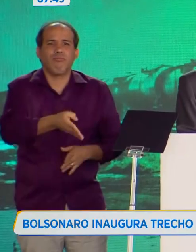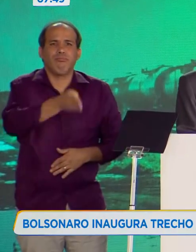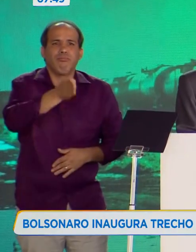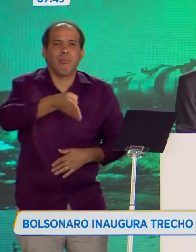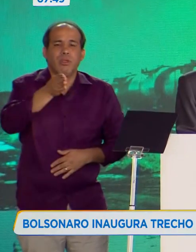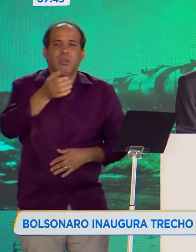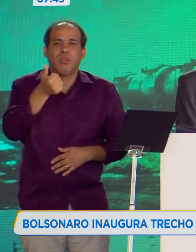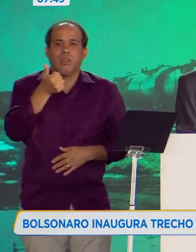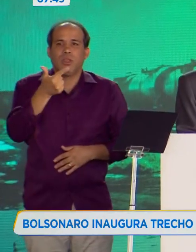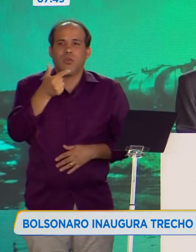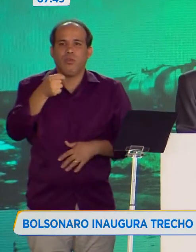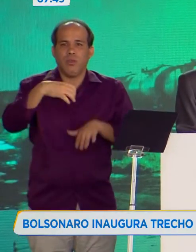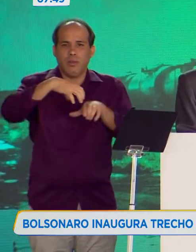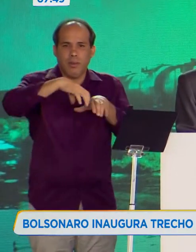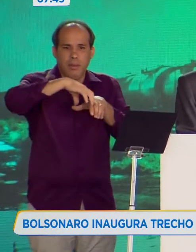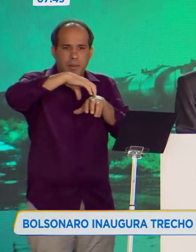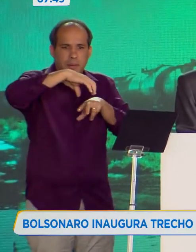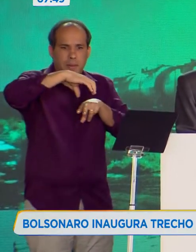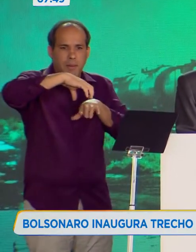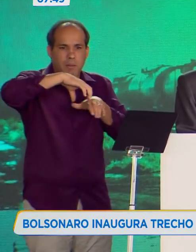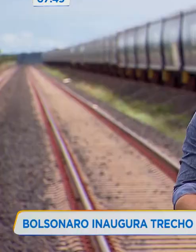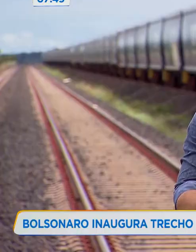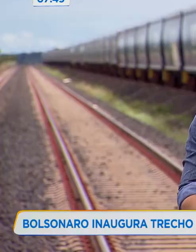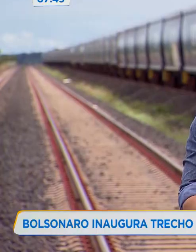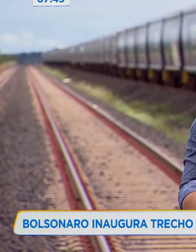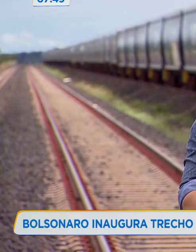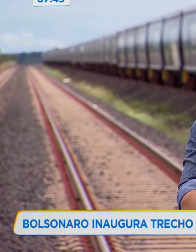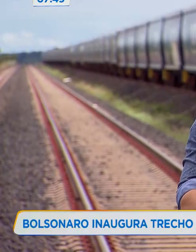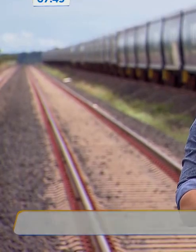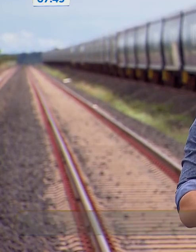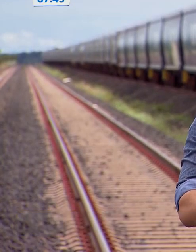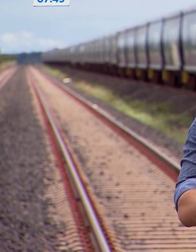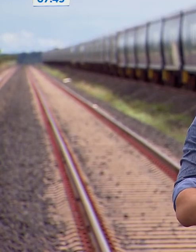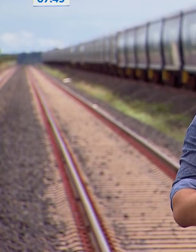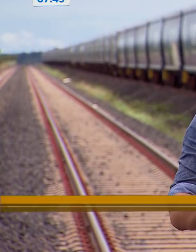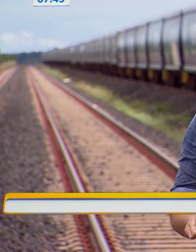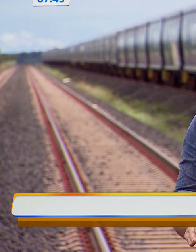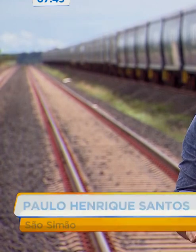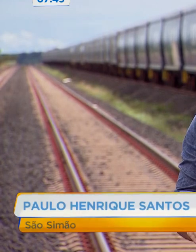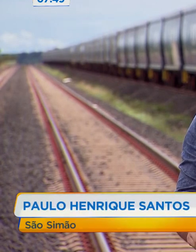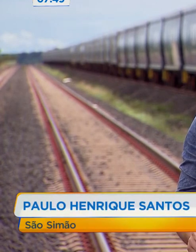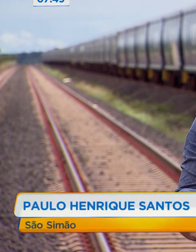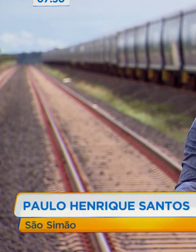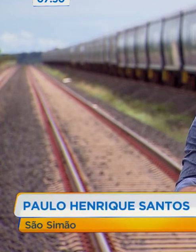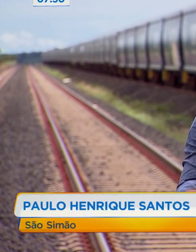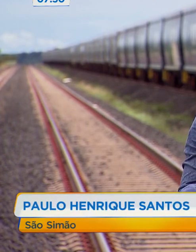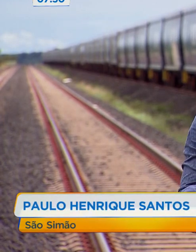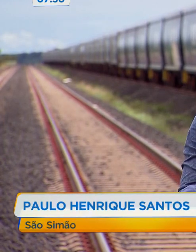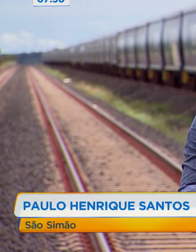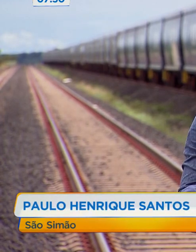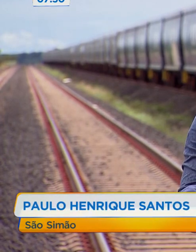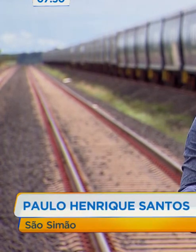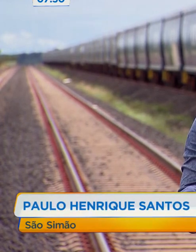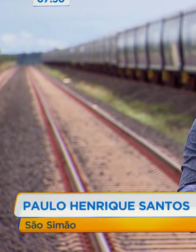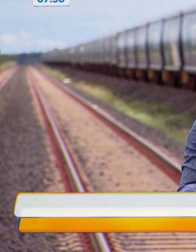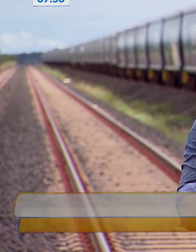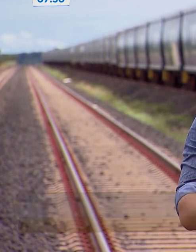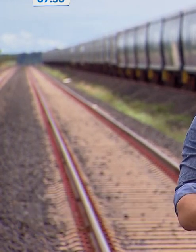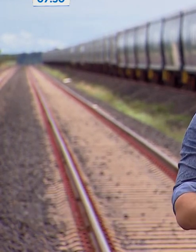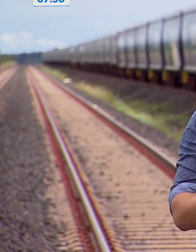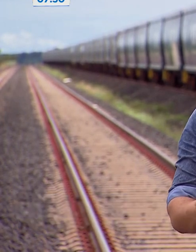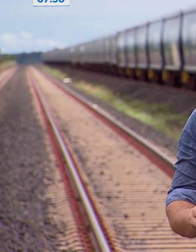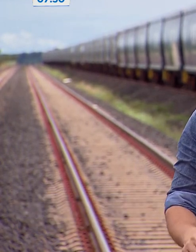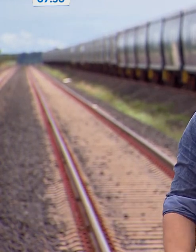120 vagões em 6 horas. O trecho inaugurado da Ferrovia Norte-Sul vai de São Simão, em Goiás,